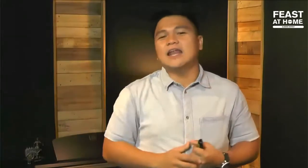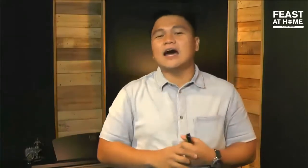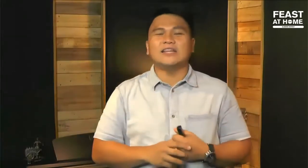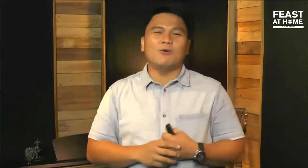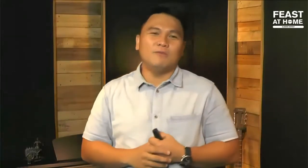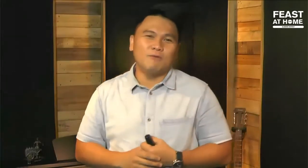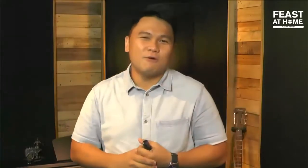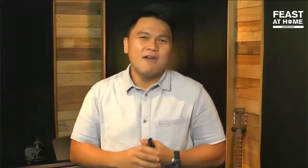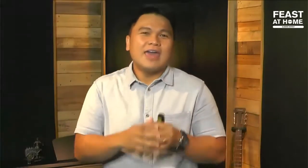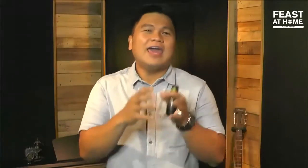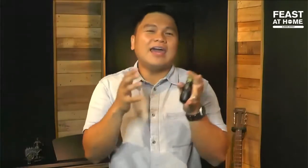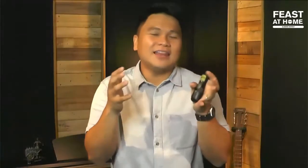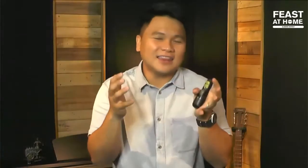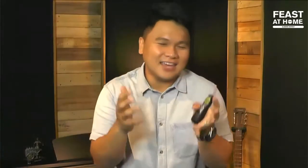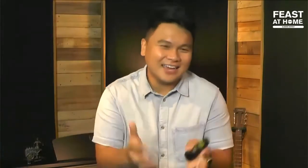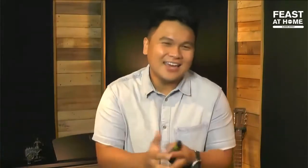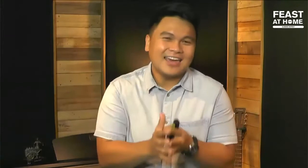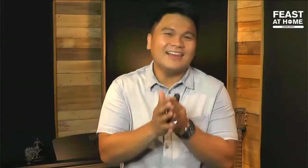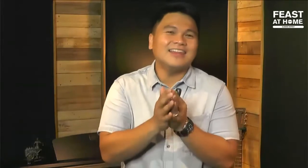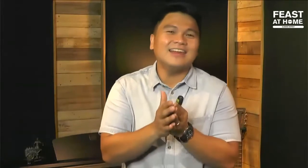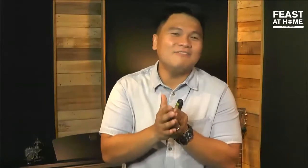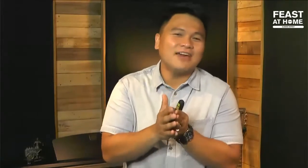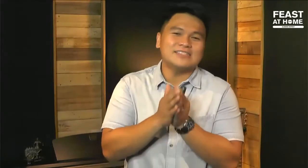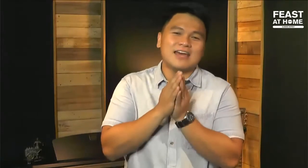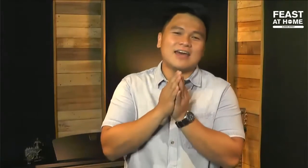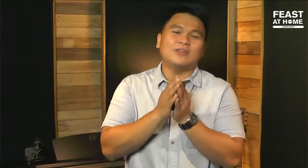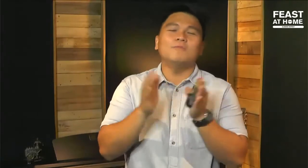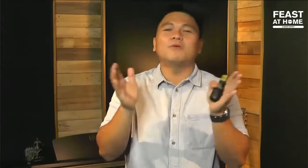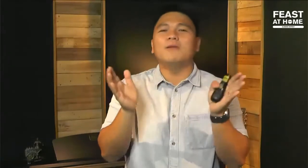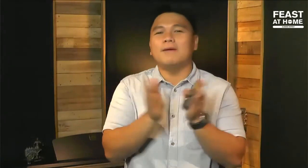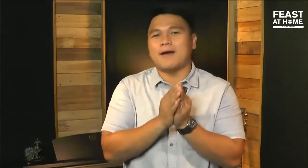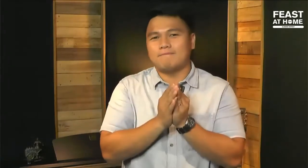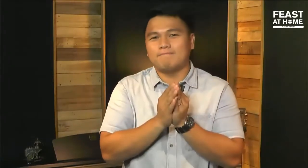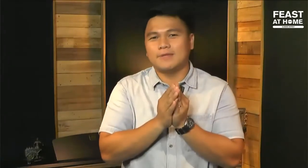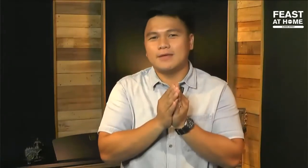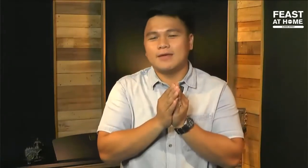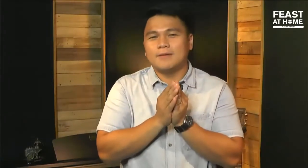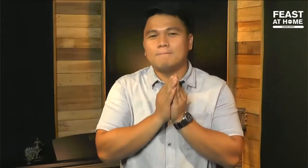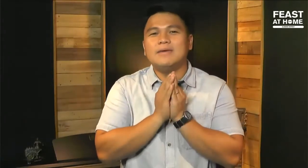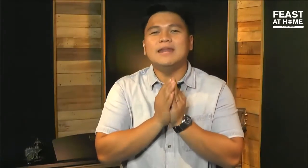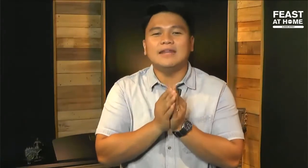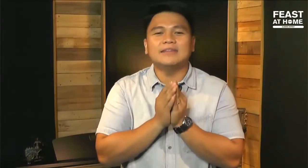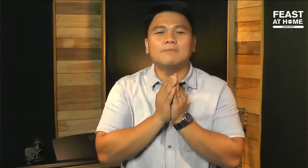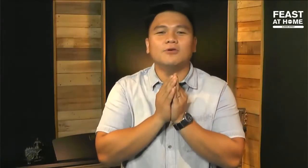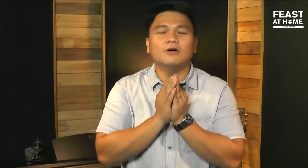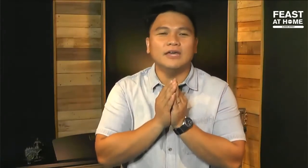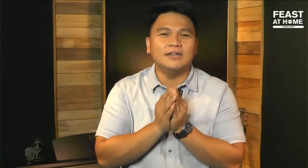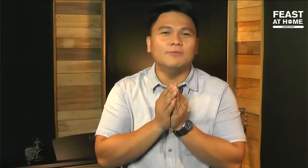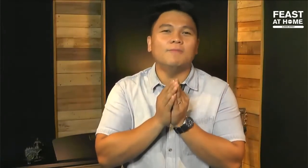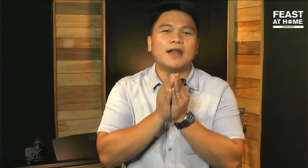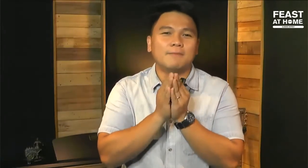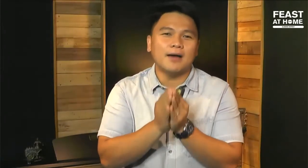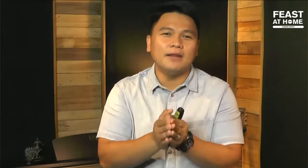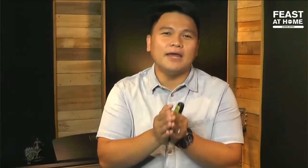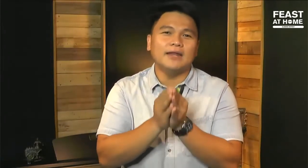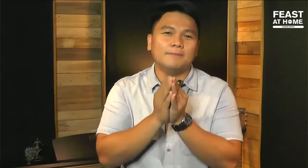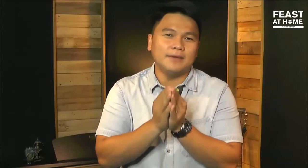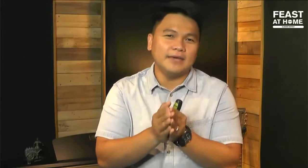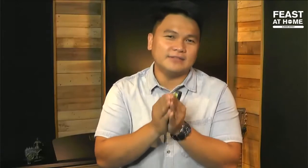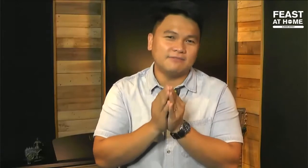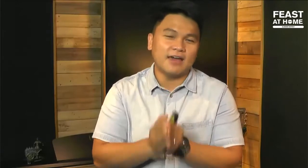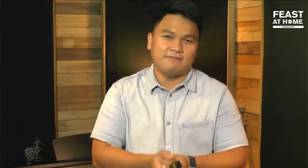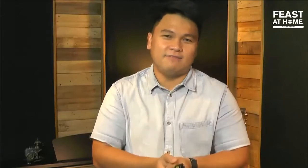na sana ng katawan mo, healthy living ka sana, etong problema. Binenta mo yung kidney mo para makabili